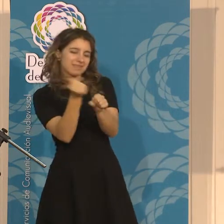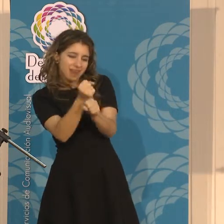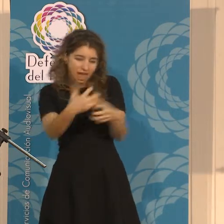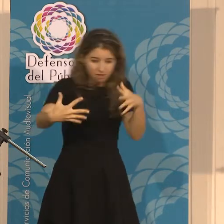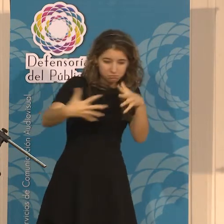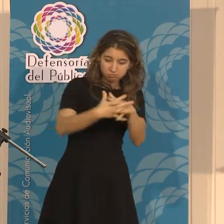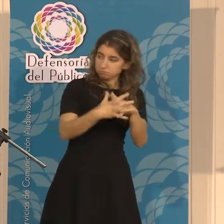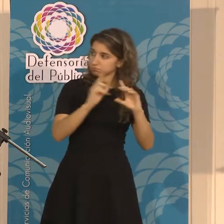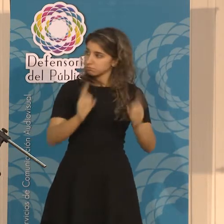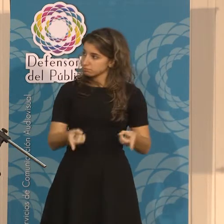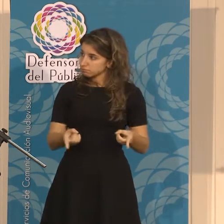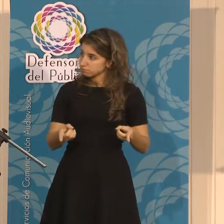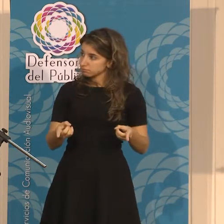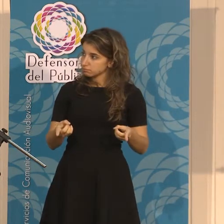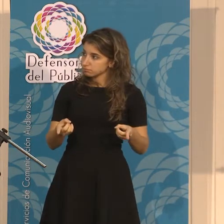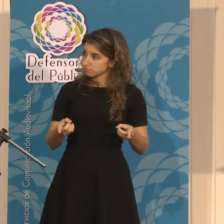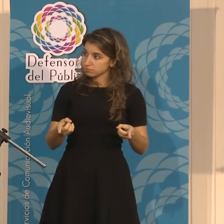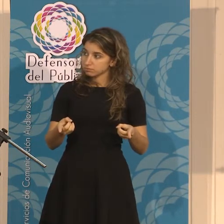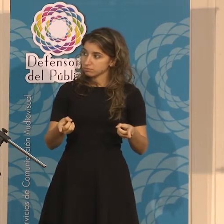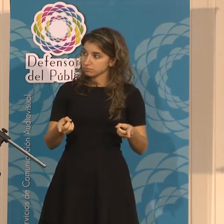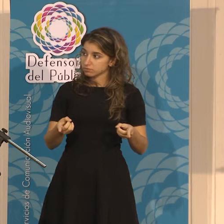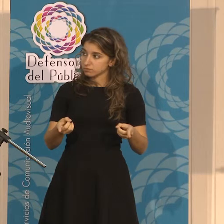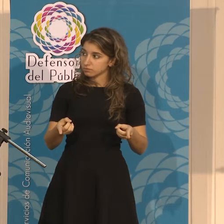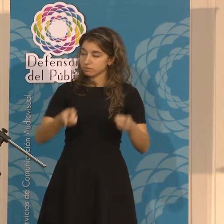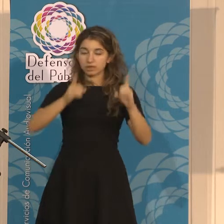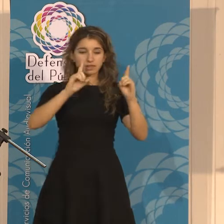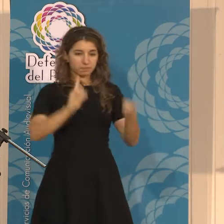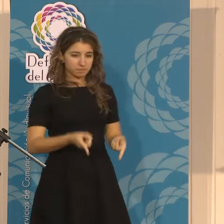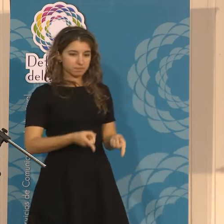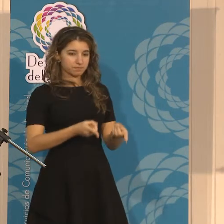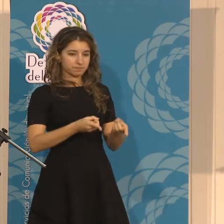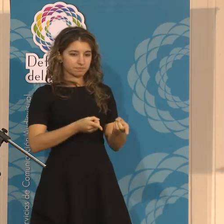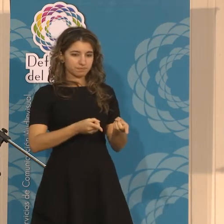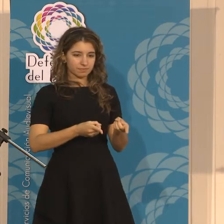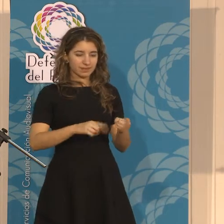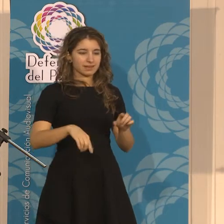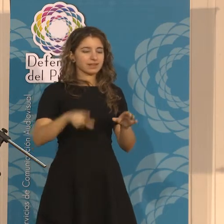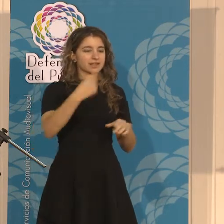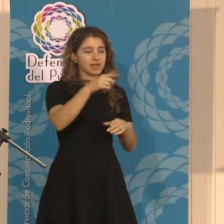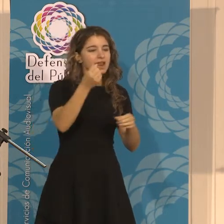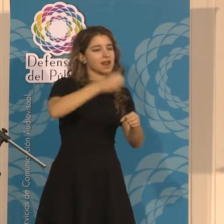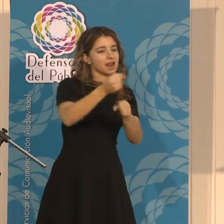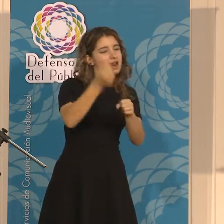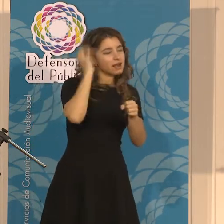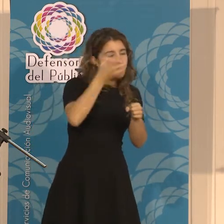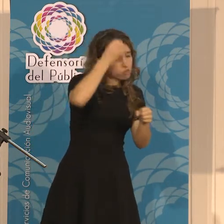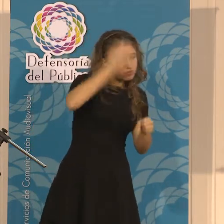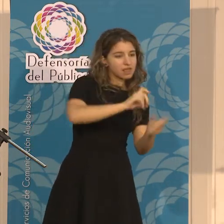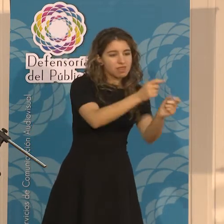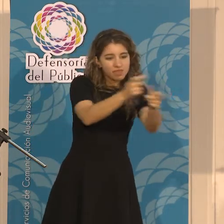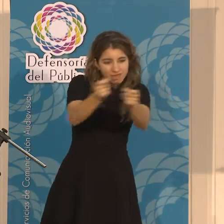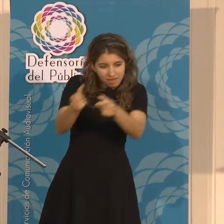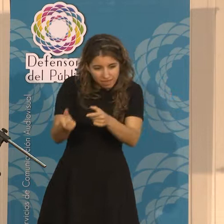se está trabajando también en una propuesta de reglamentación para la adjudicación de licencias y se está organizando